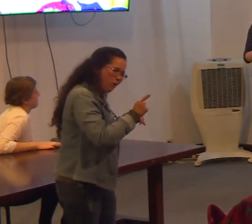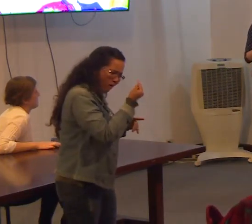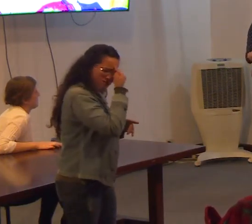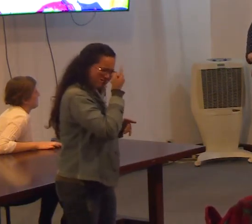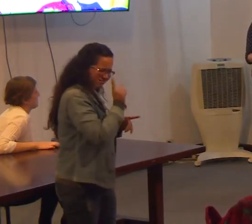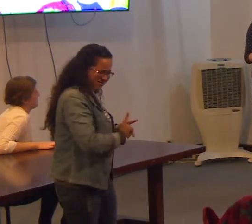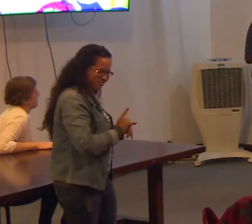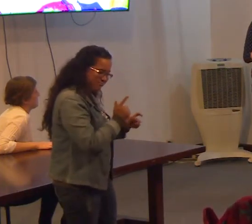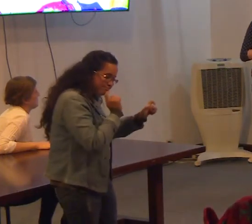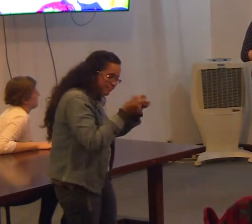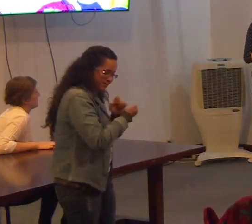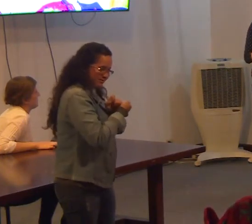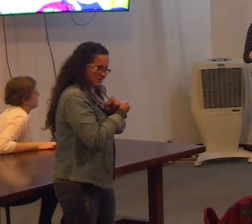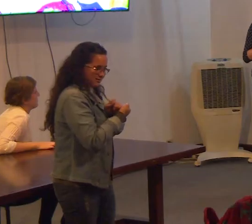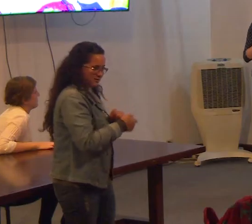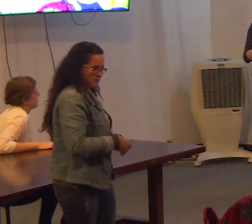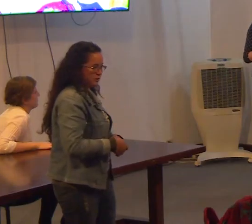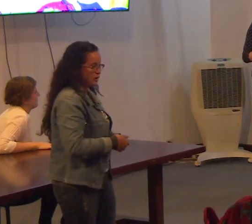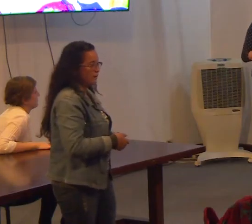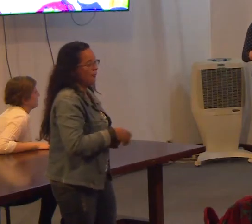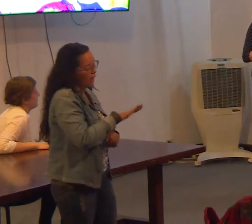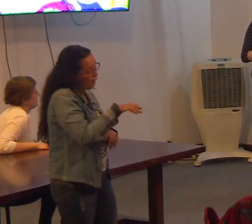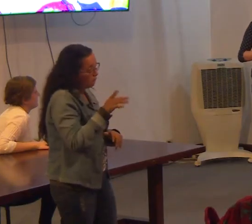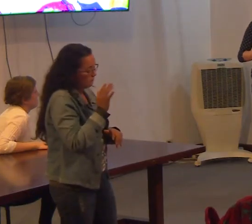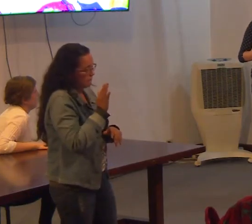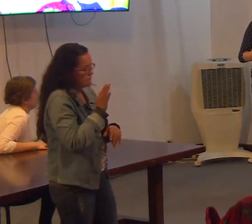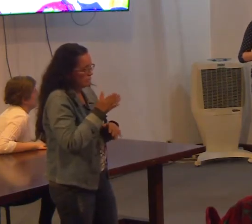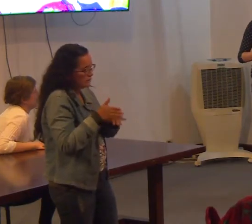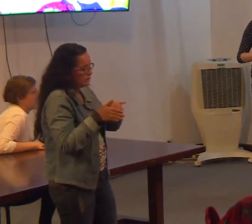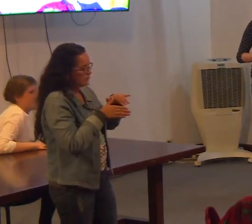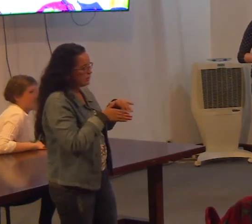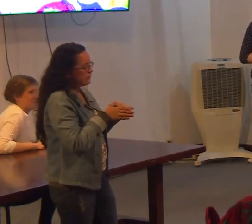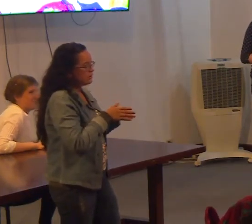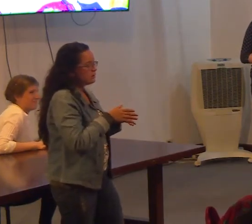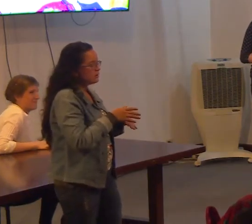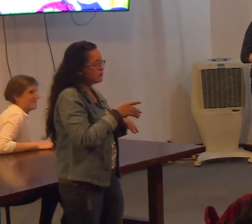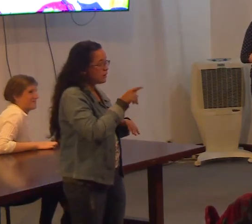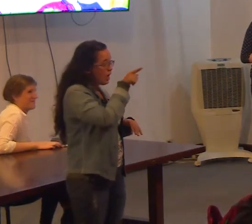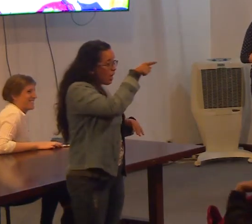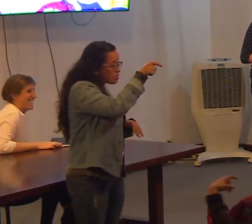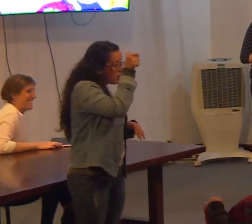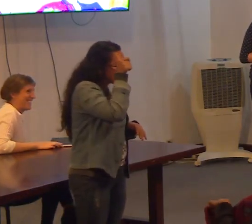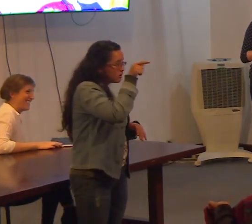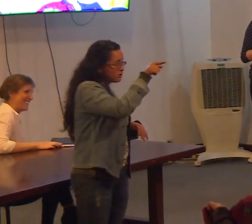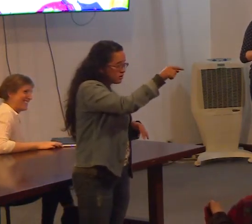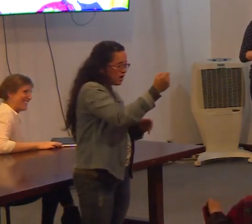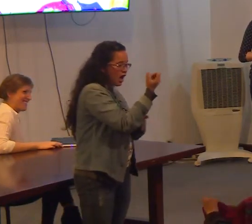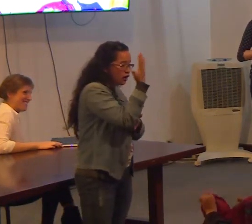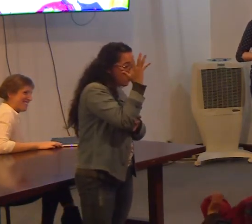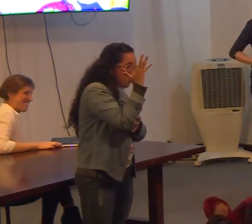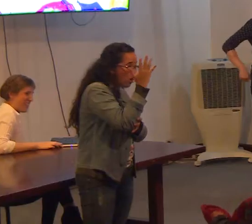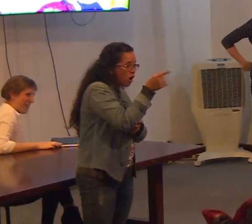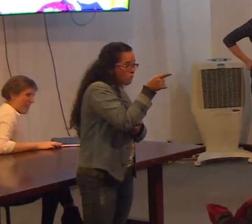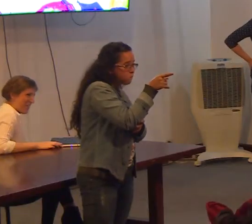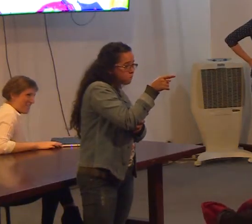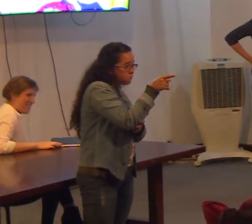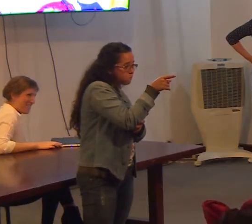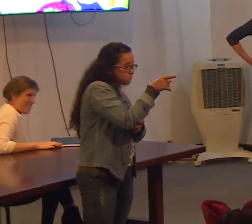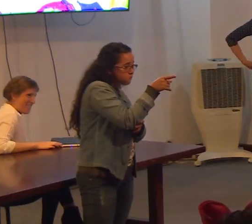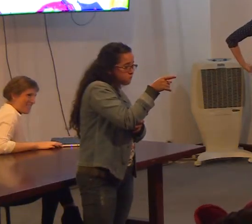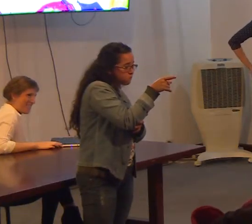Cuando dimos la idea de este árbol, quiero primero que se dirijan a su parte de atrás para que lo puedan observar